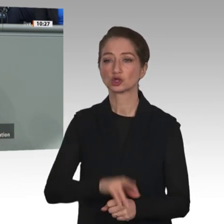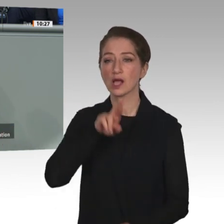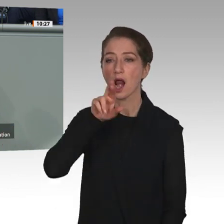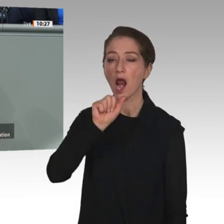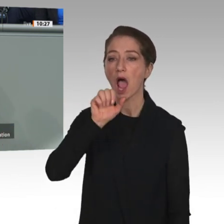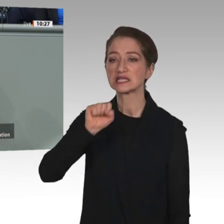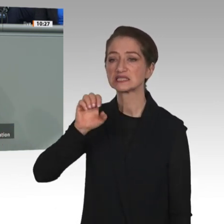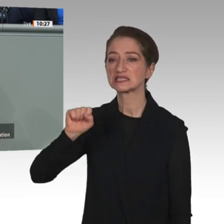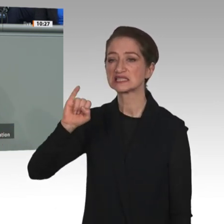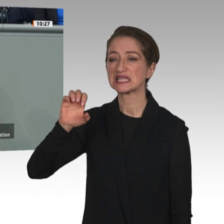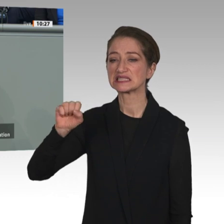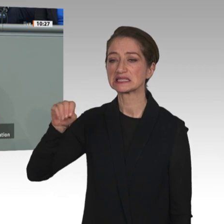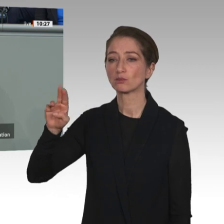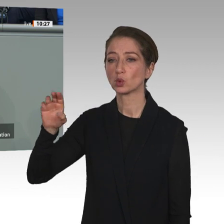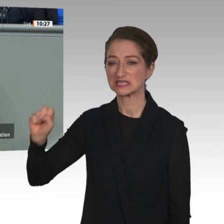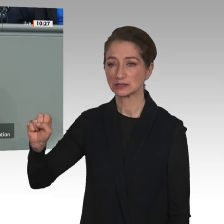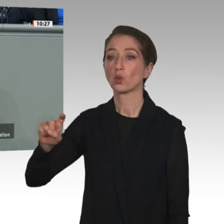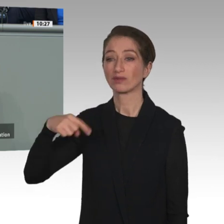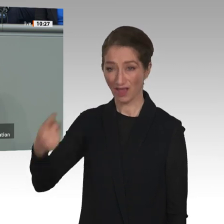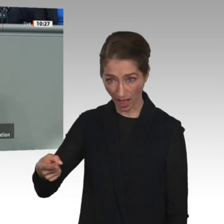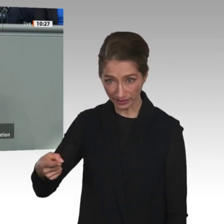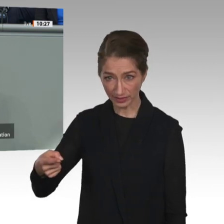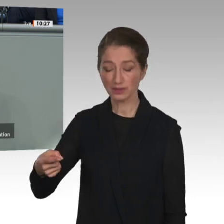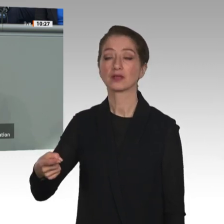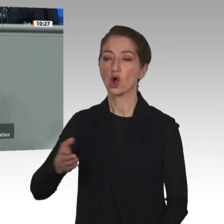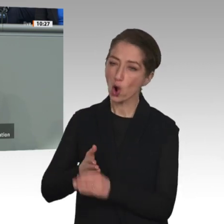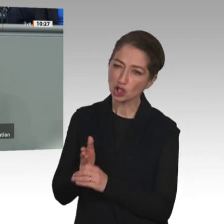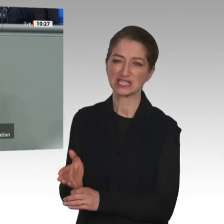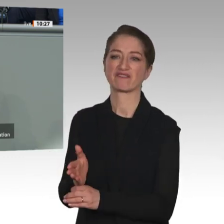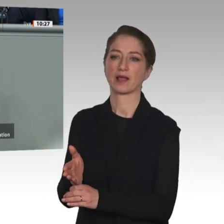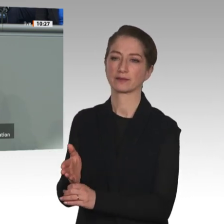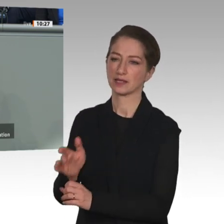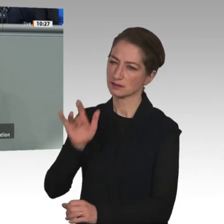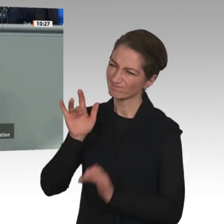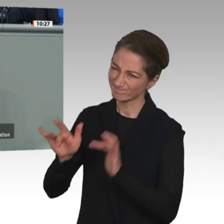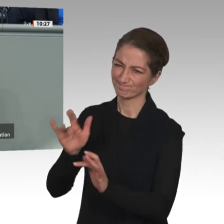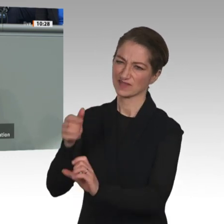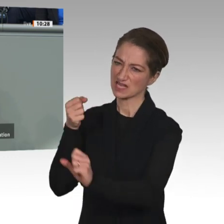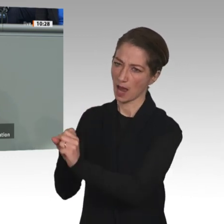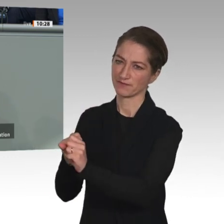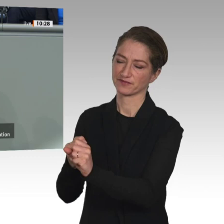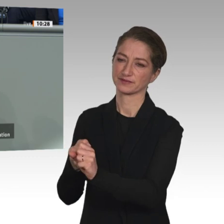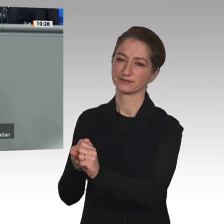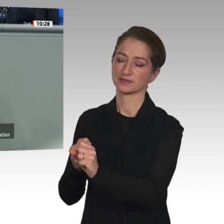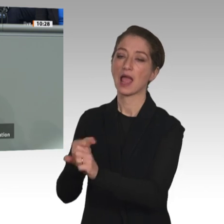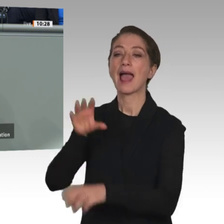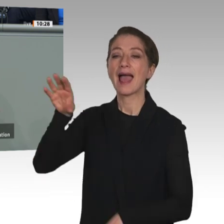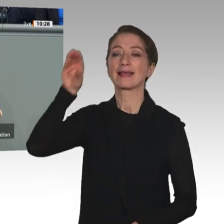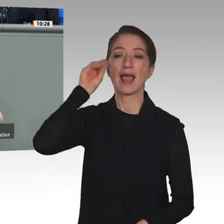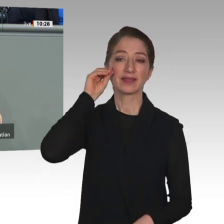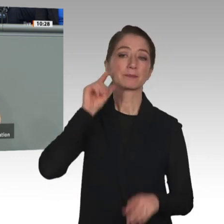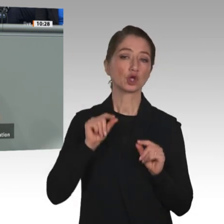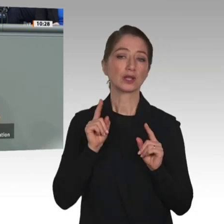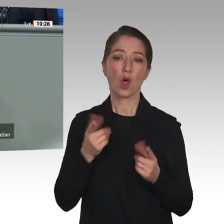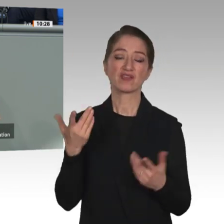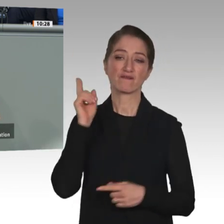konsequent bekämpfen. Zum Erkennen gehört auch, dass wir wahrnehmen. Viele